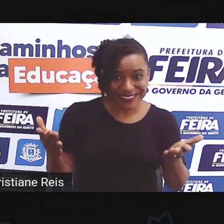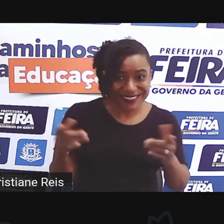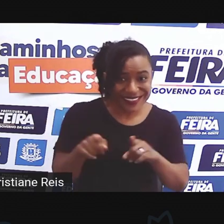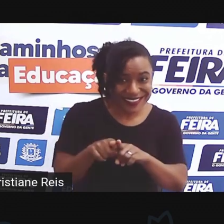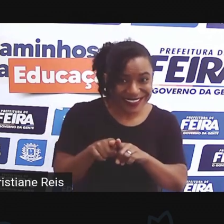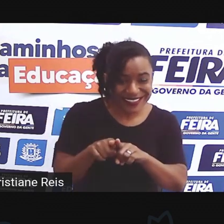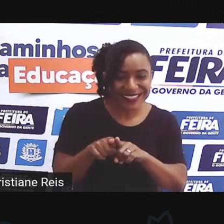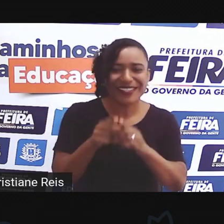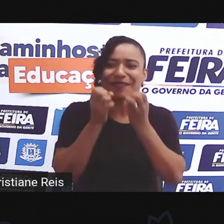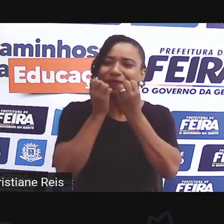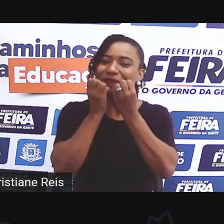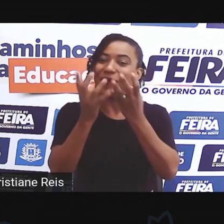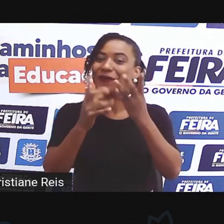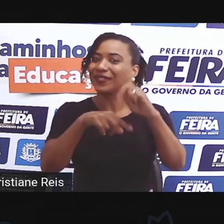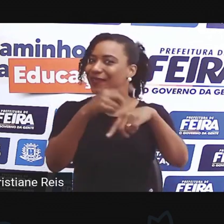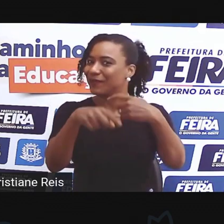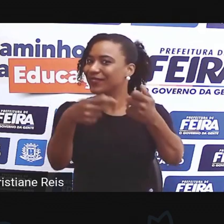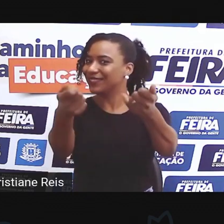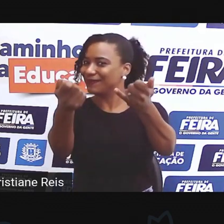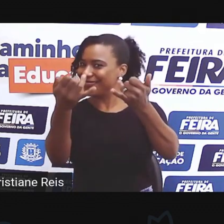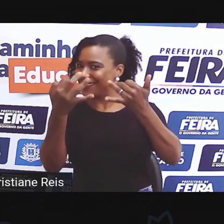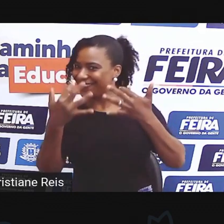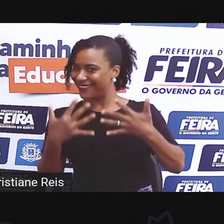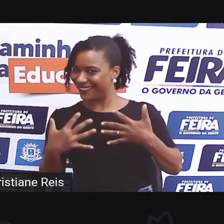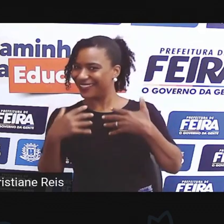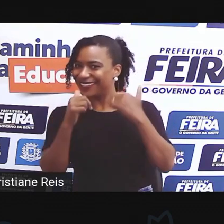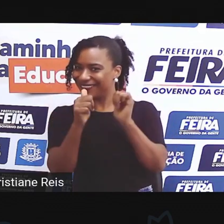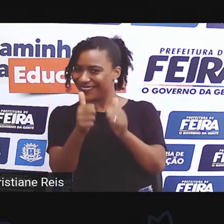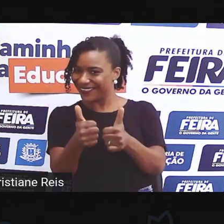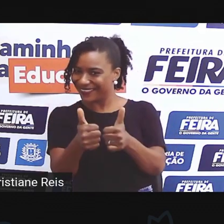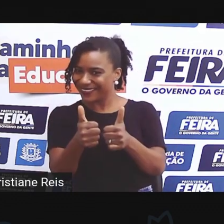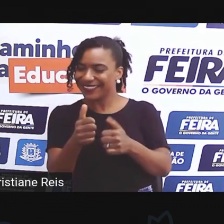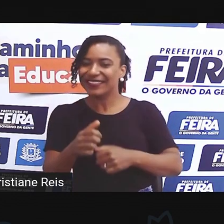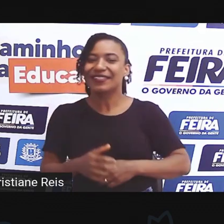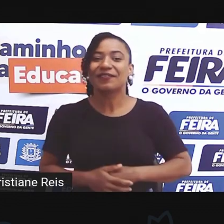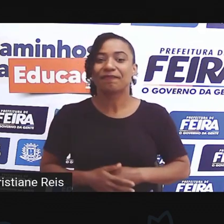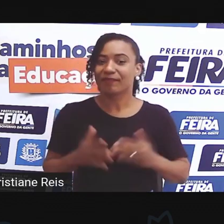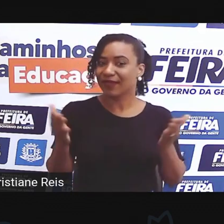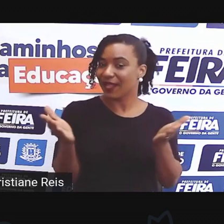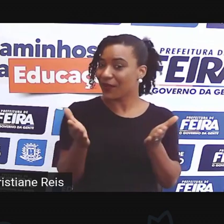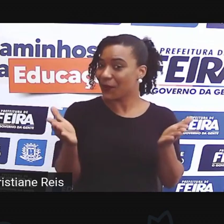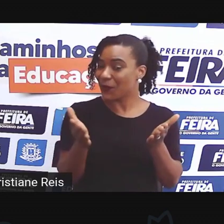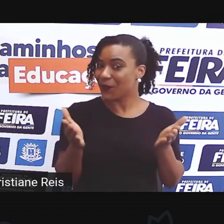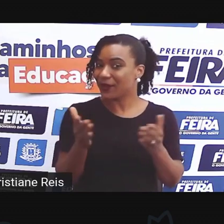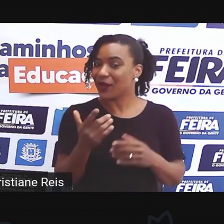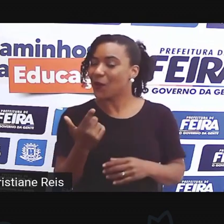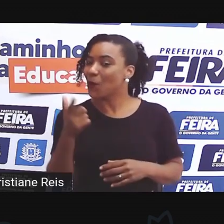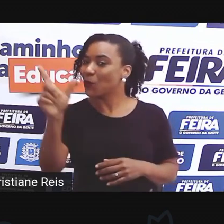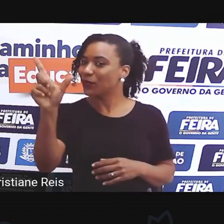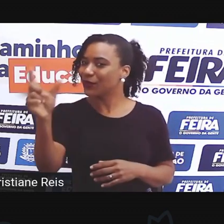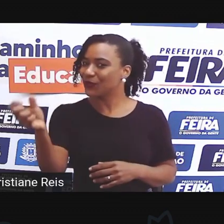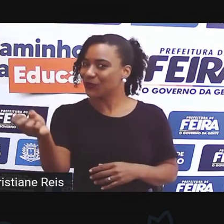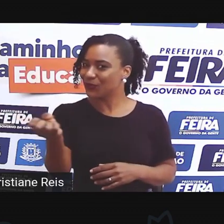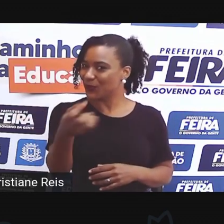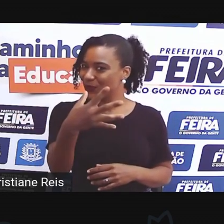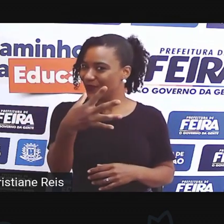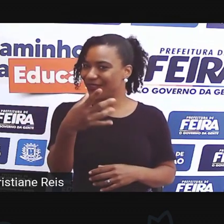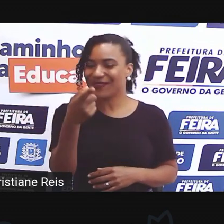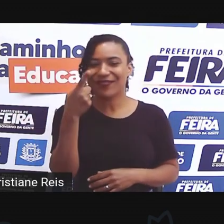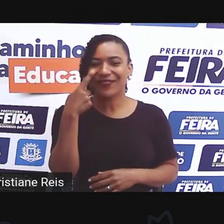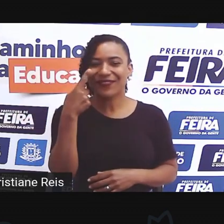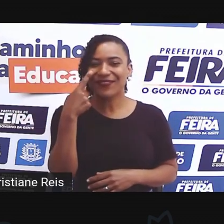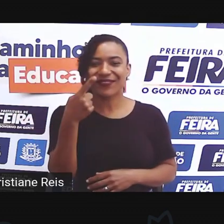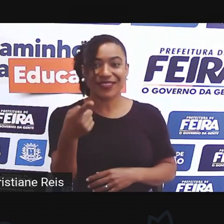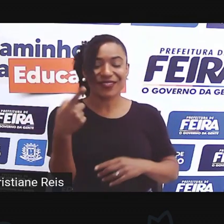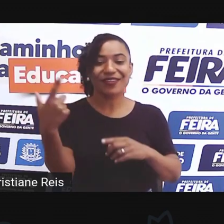e me contem tudo depois, eu quero saber, tá bom? Agora a Proelisa preparou outra novidade. Isso. A gente